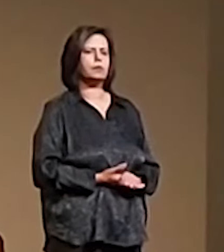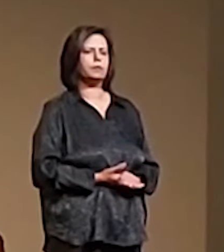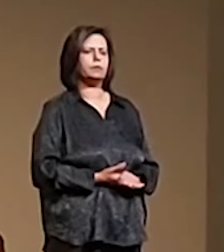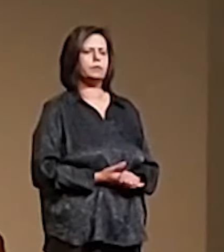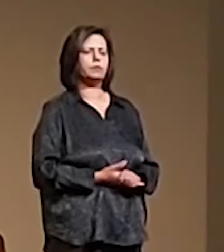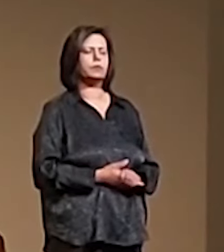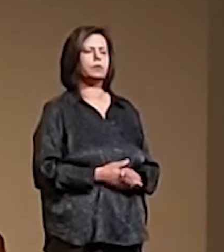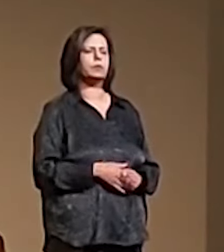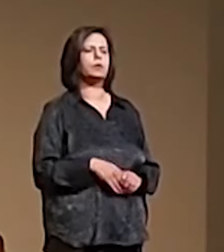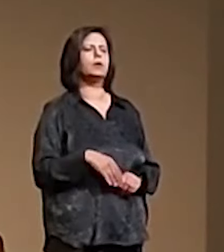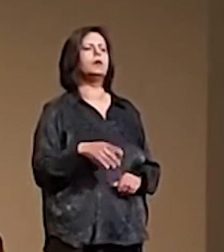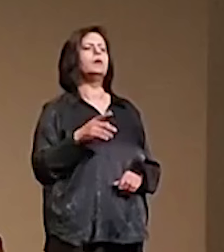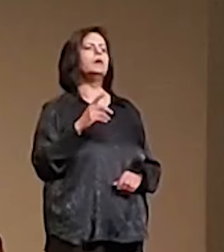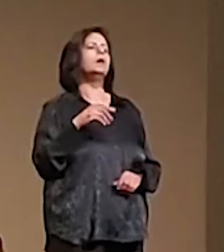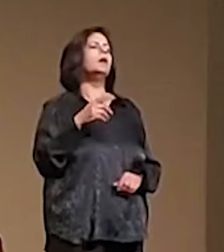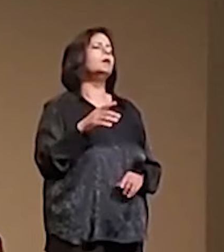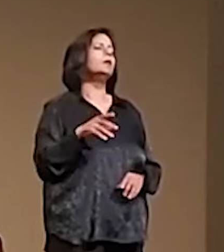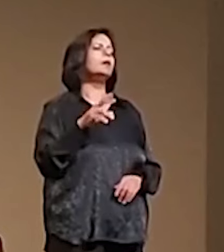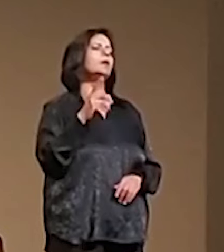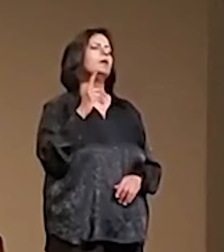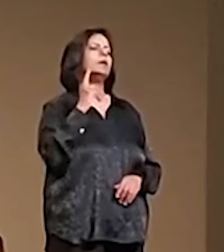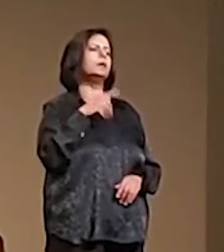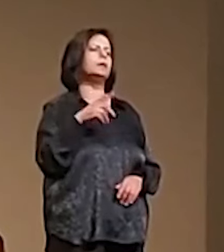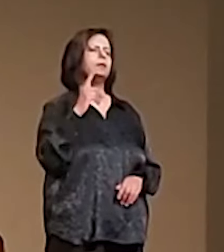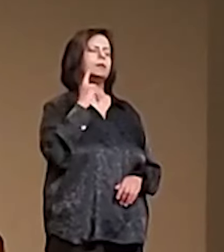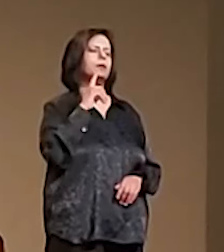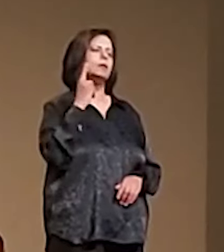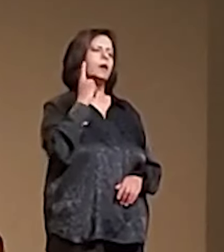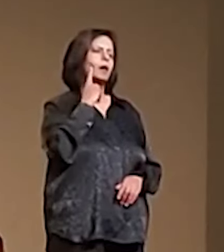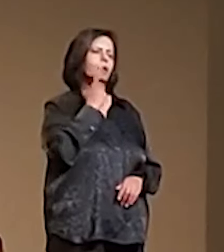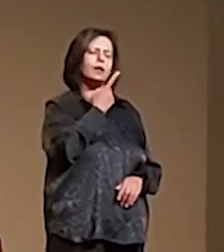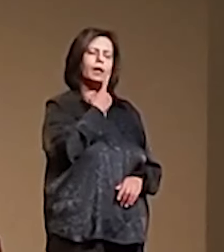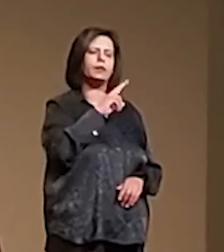Ce qui nous t'y promet, quand je suis là, ici,